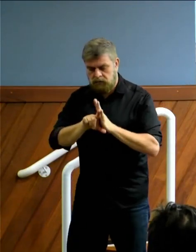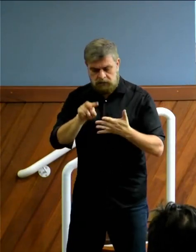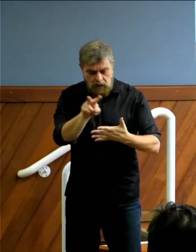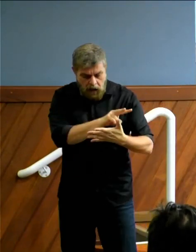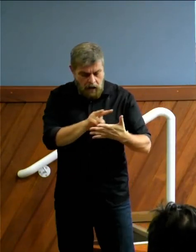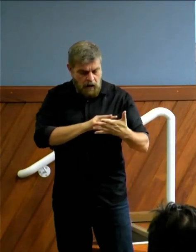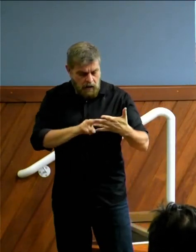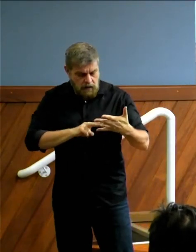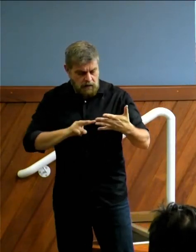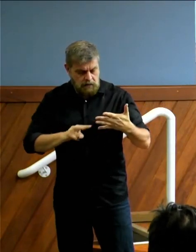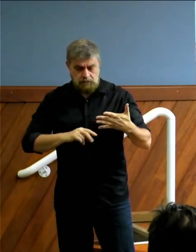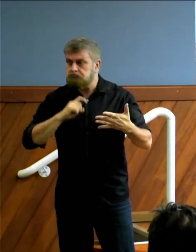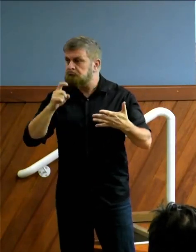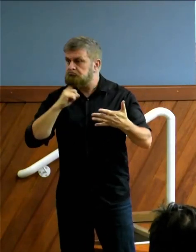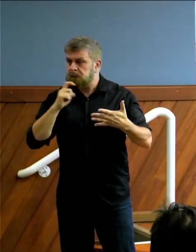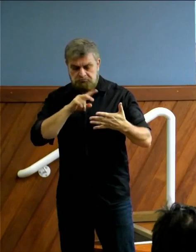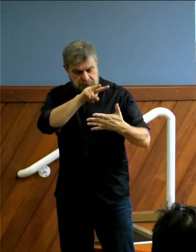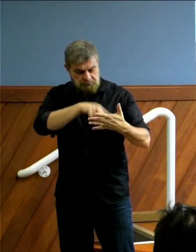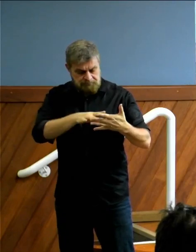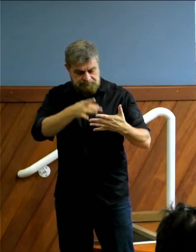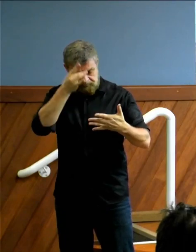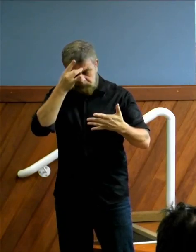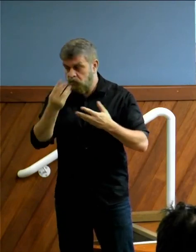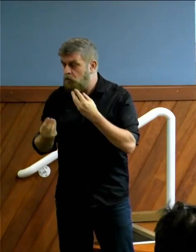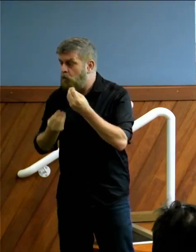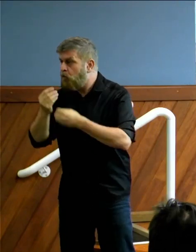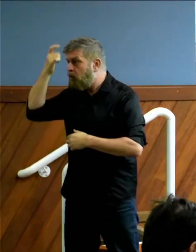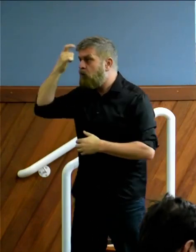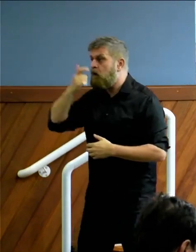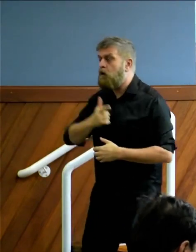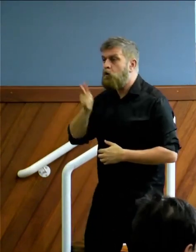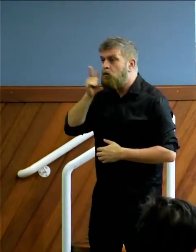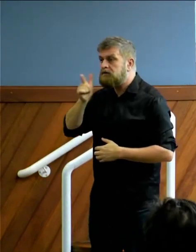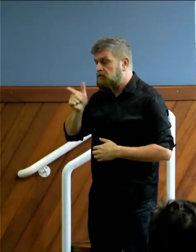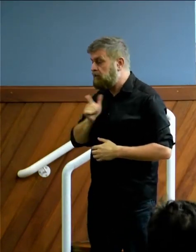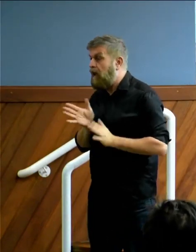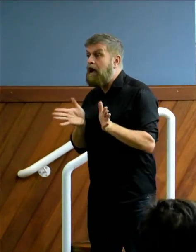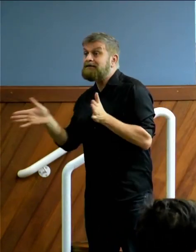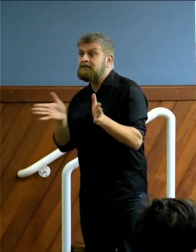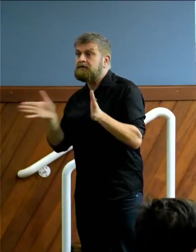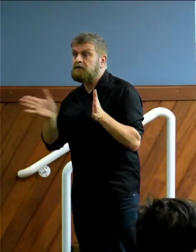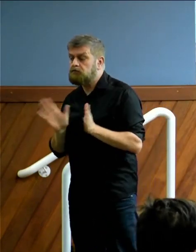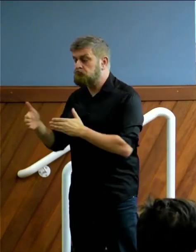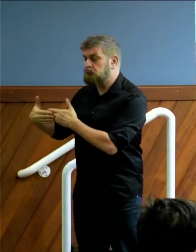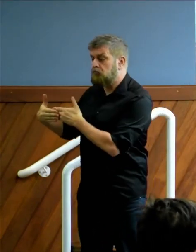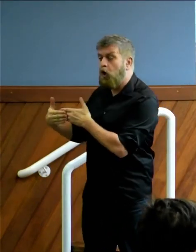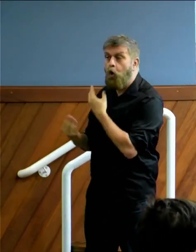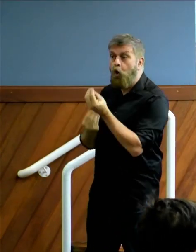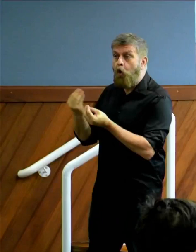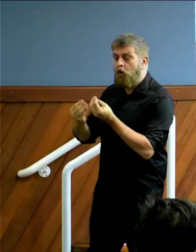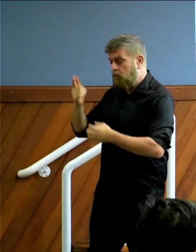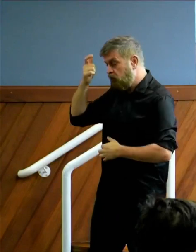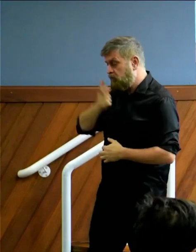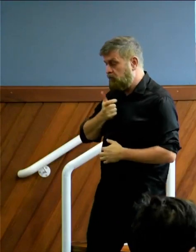se coloca. E o grande ponto é como eu fecho ou não fecho, como eu dou acesso ou não dou acesso. E vem esse ponto, né? É, o